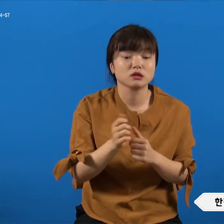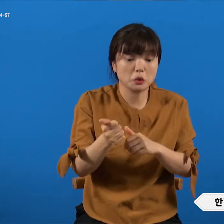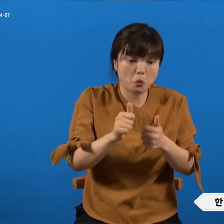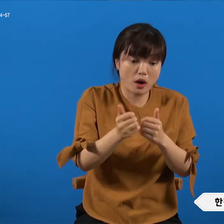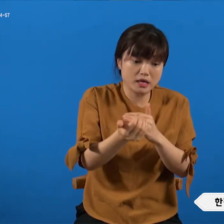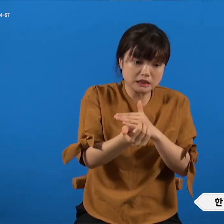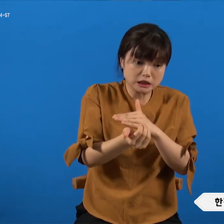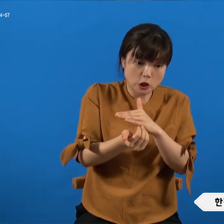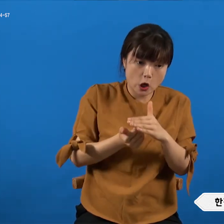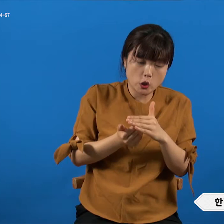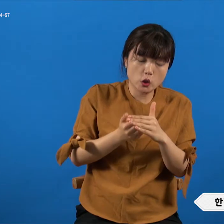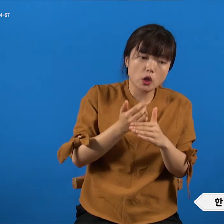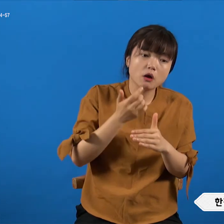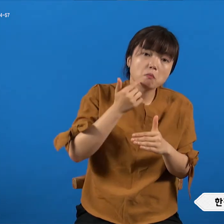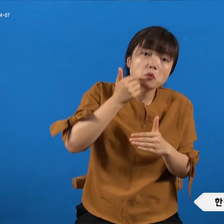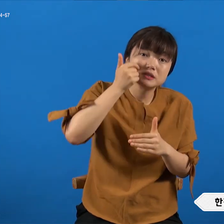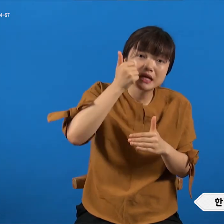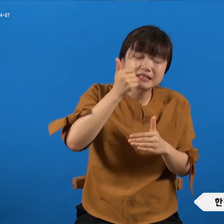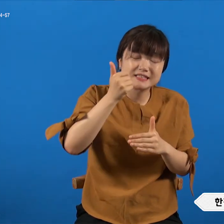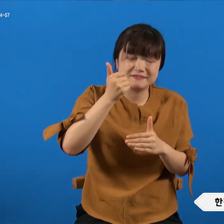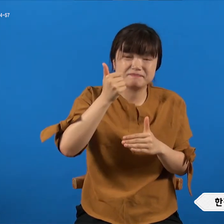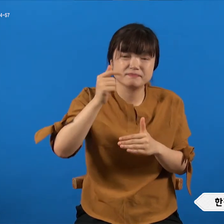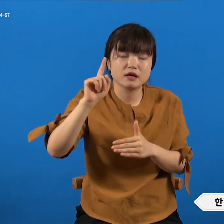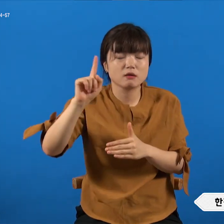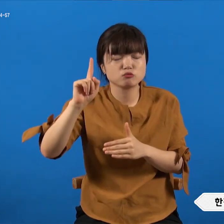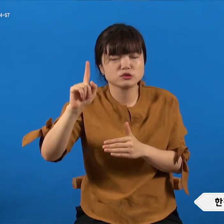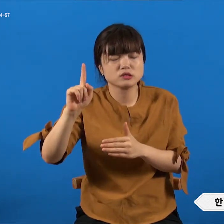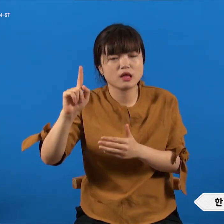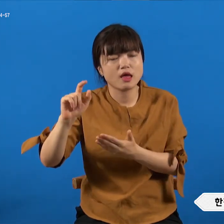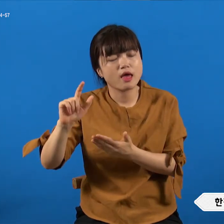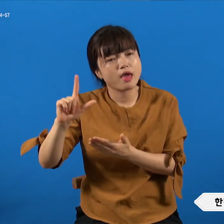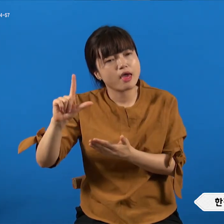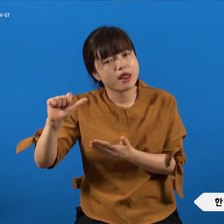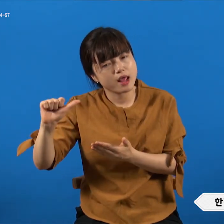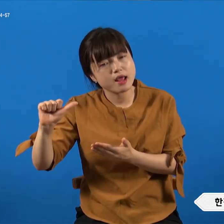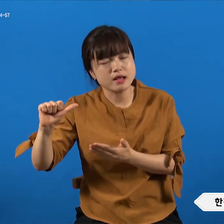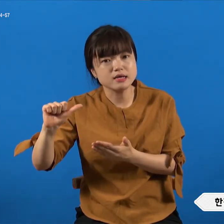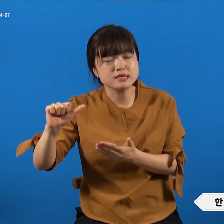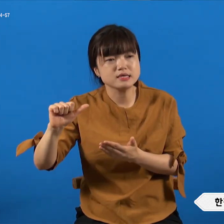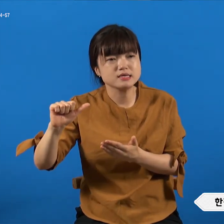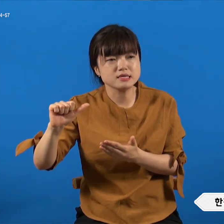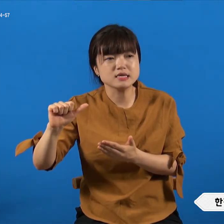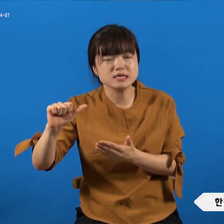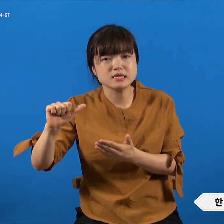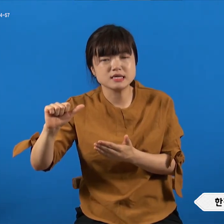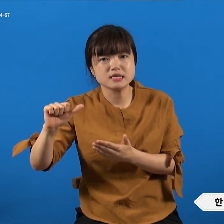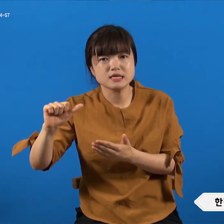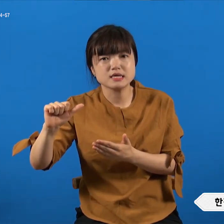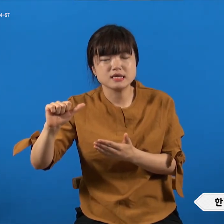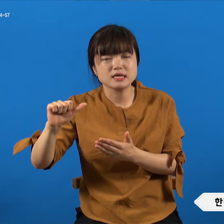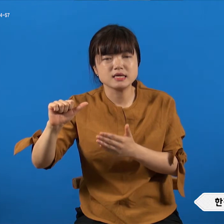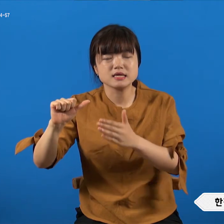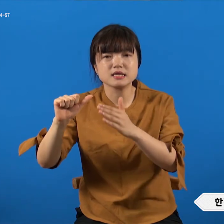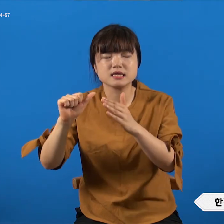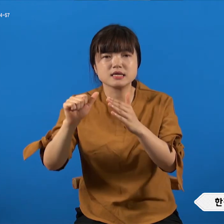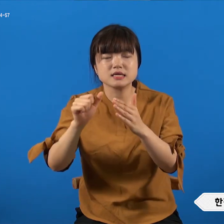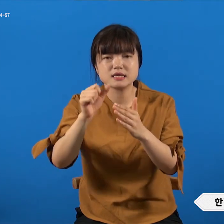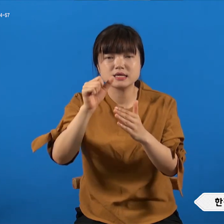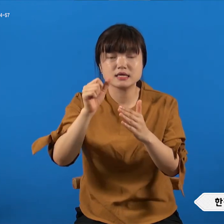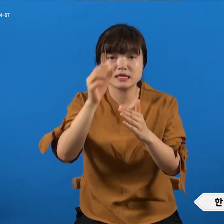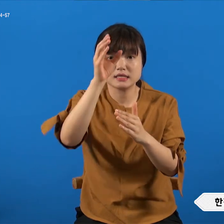돌아가시기 얼마 전에 목사님 한 분이 LA에 집회 인도하러 갔다가 시간이 있어서 어느 신학교에 책을 보러